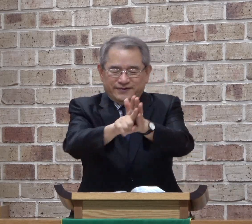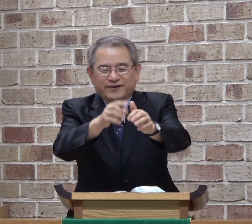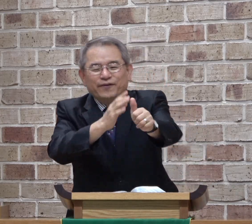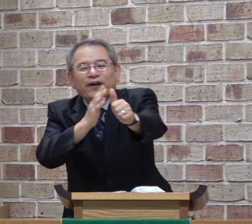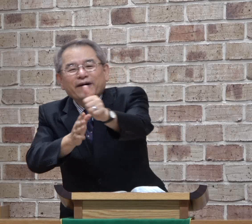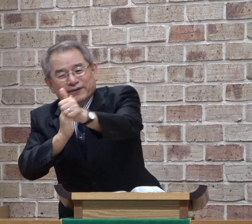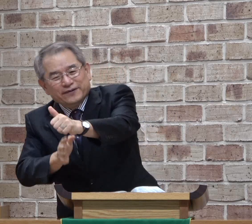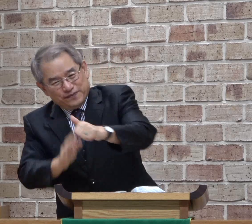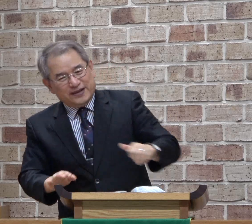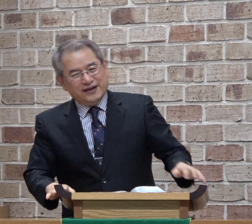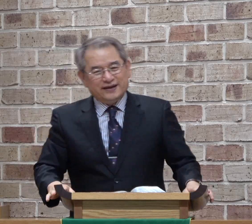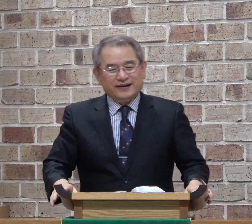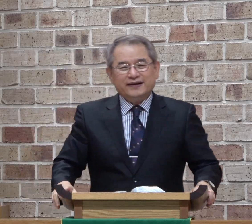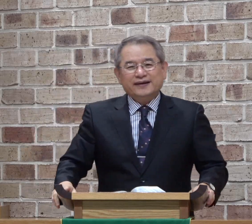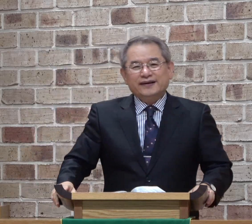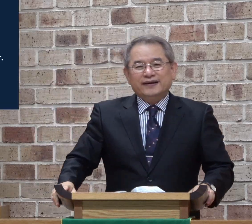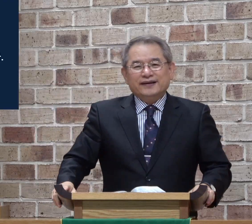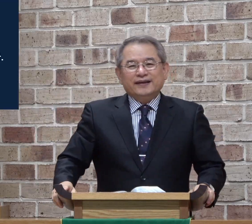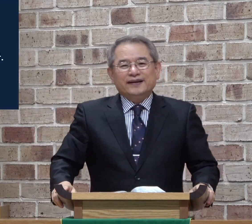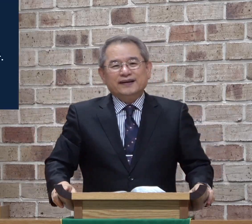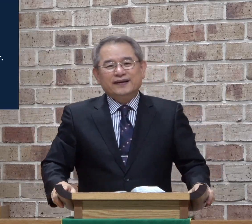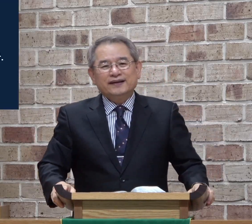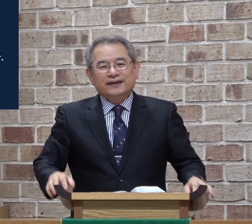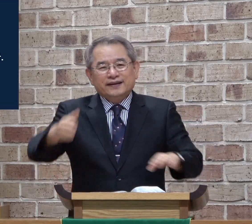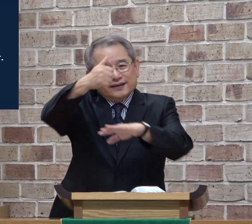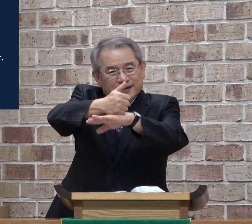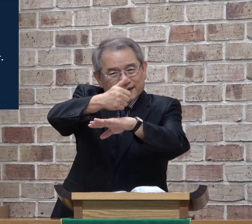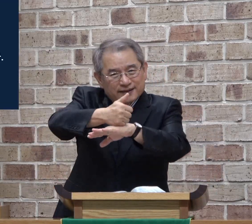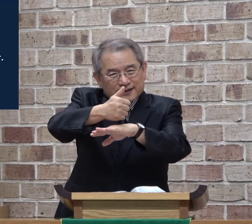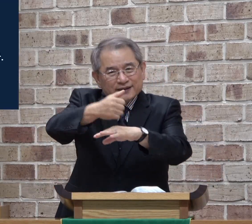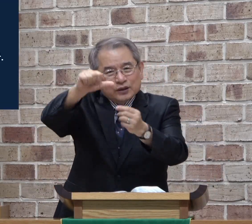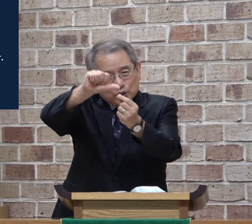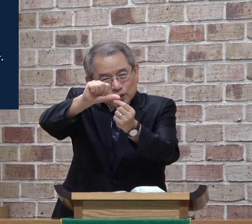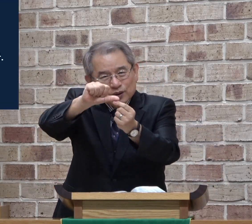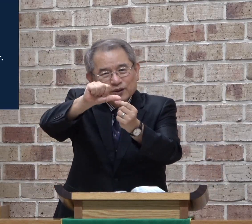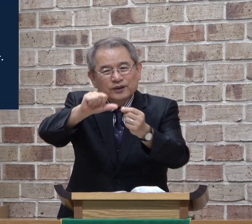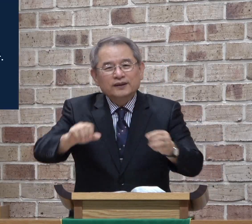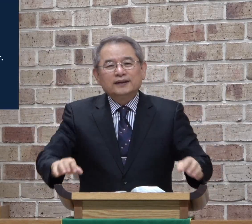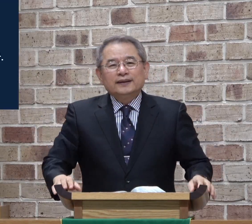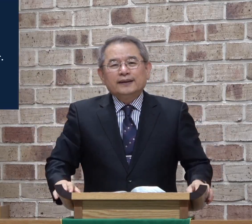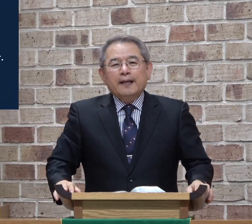이 놀라운 기적의 능력은 바로 예수님의 이름으로 되었기 때문입니다.